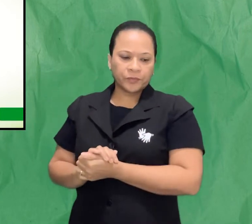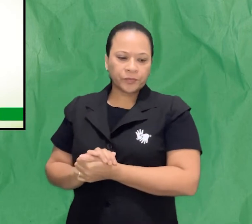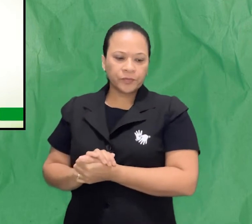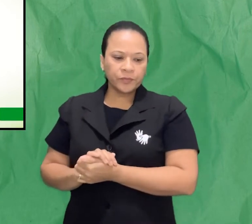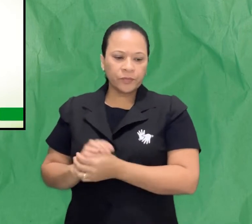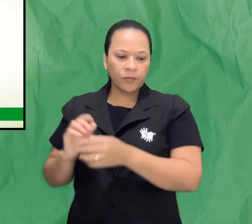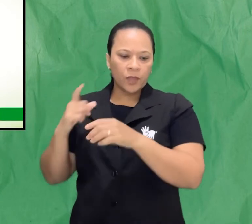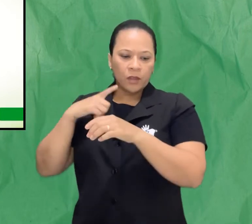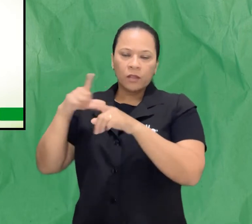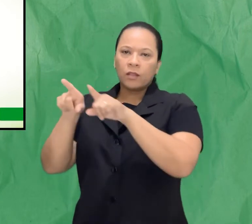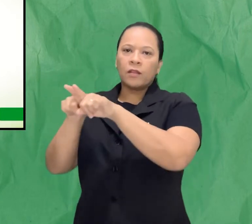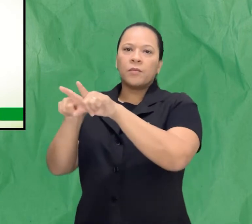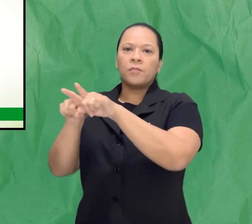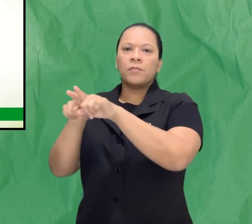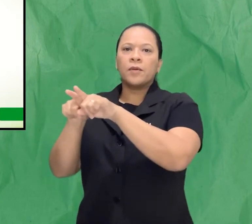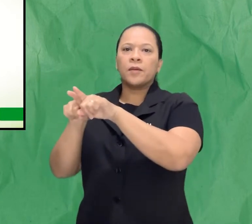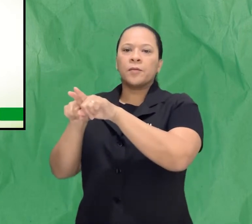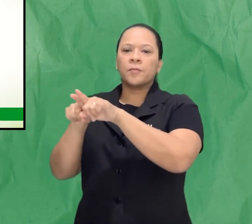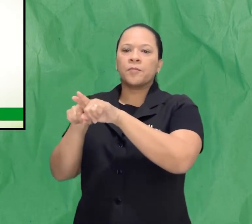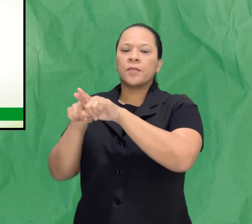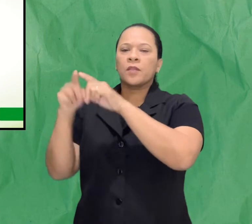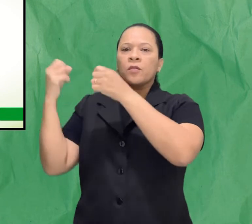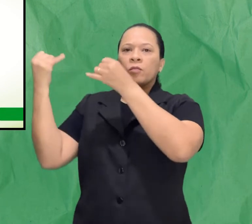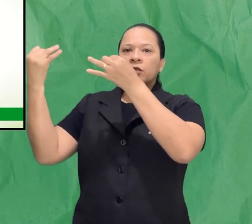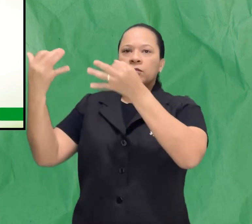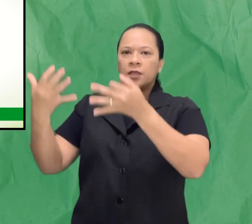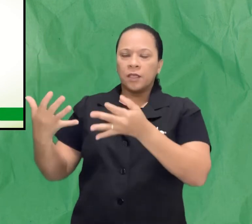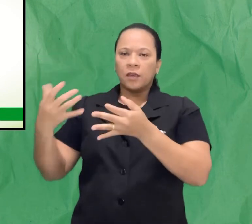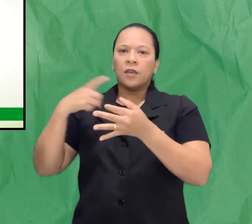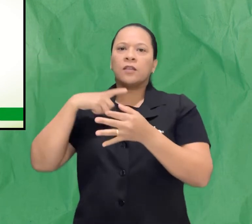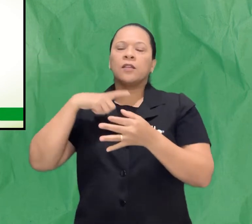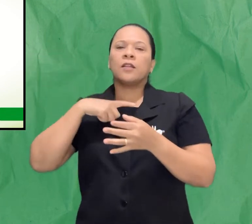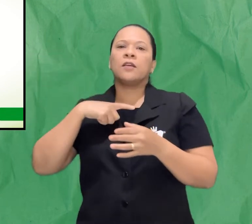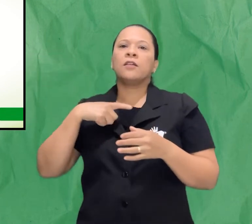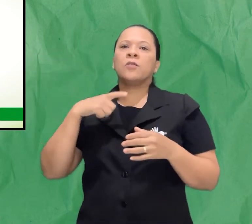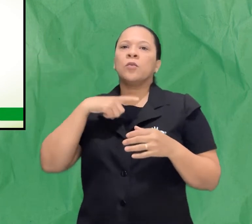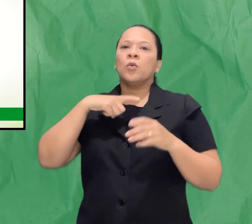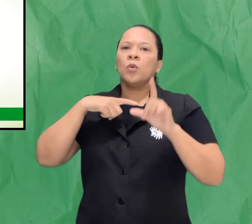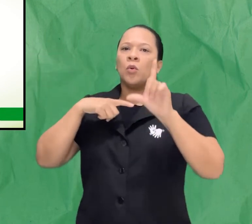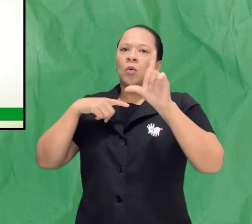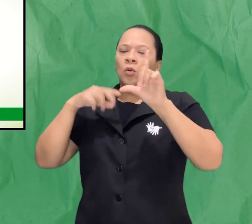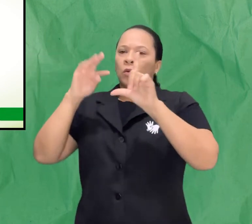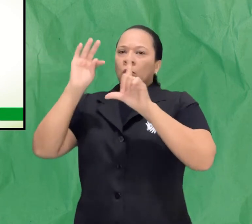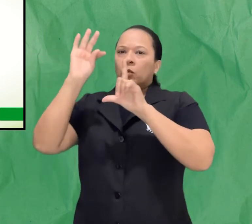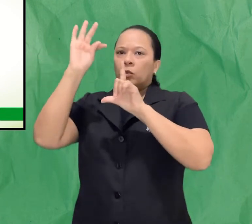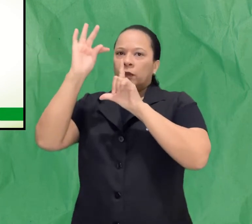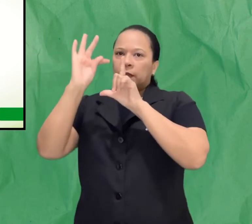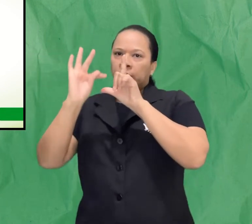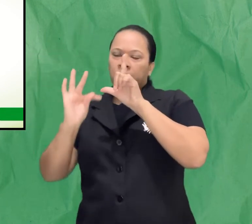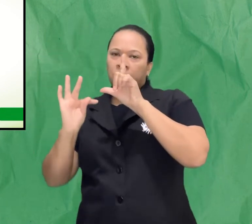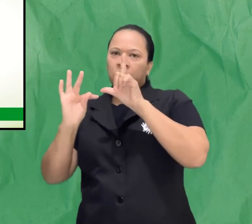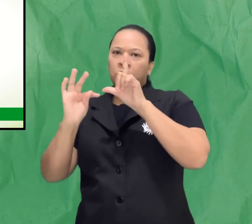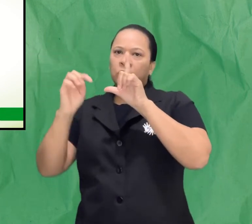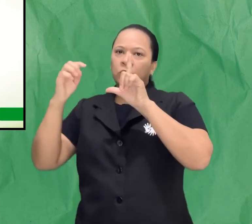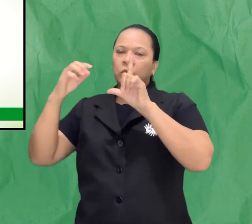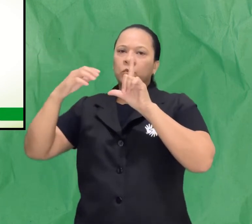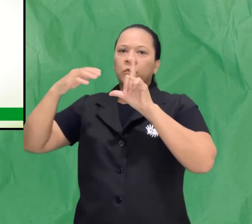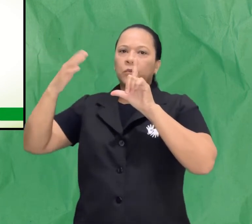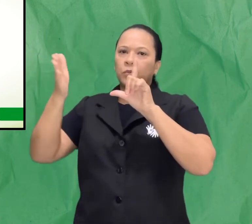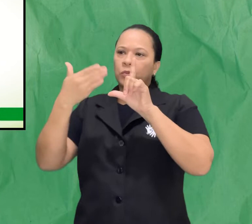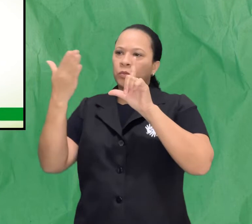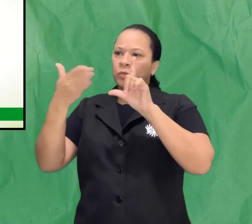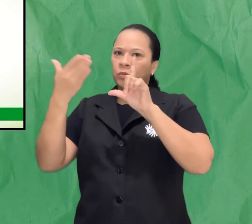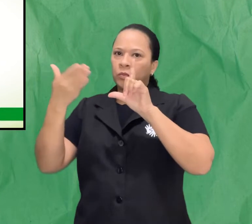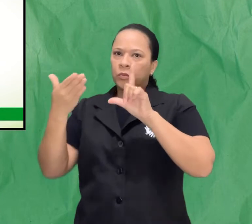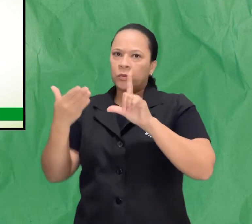Então, outra coisa também que eu quero falar é sobre editor de texto. Eu tenho um editor de texto, o bloco de notas, que é um